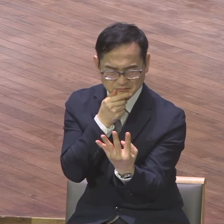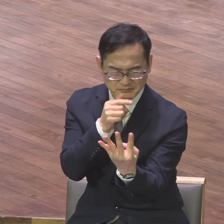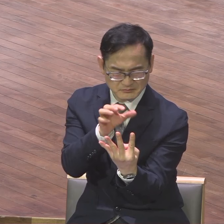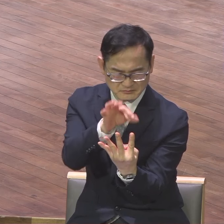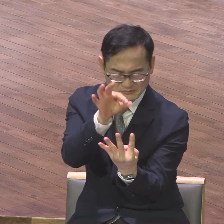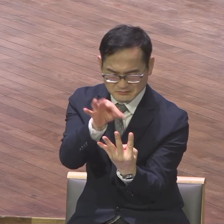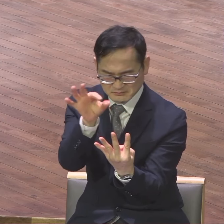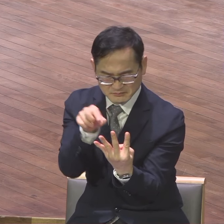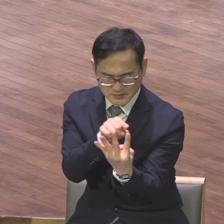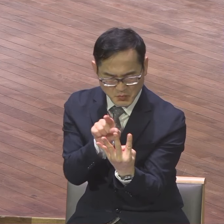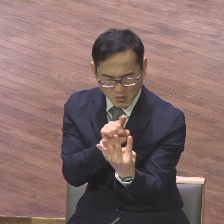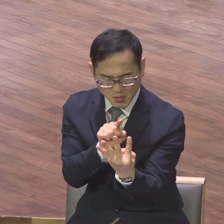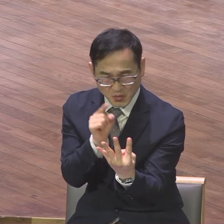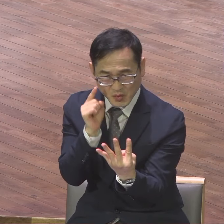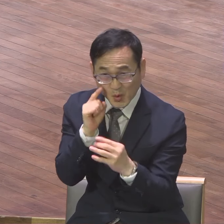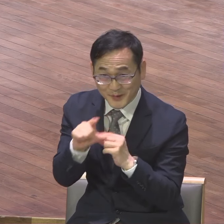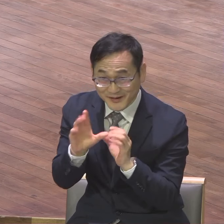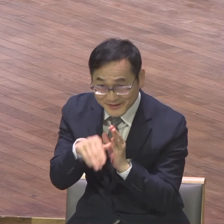또 결단해야 될 때